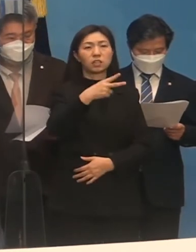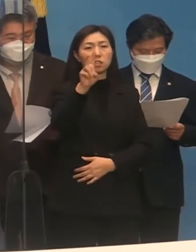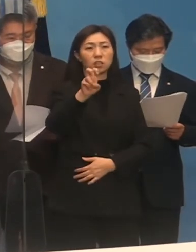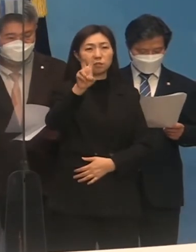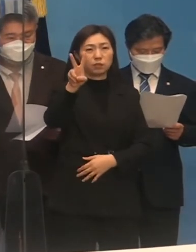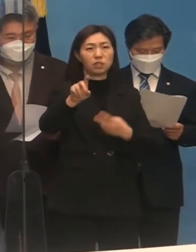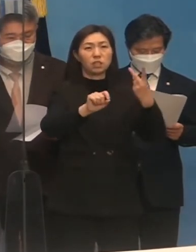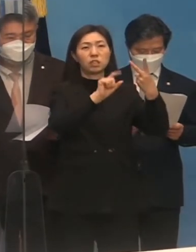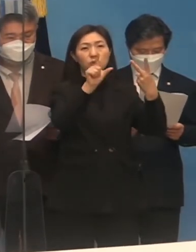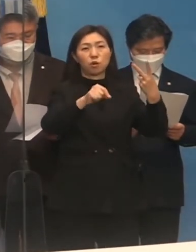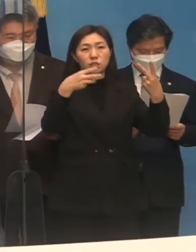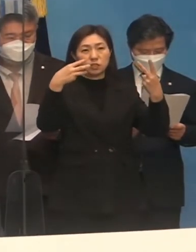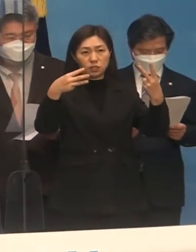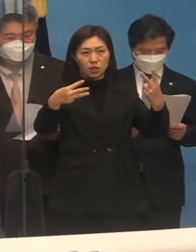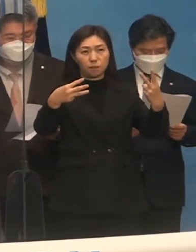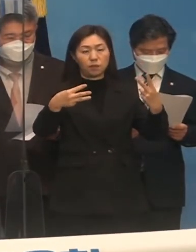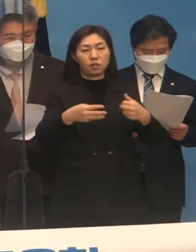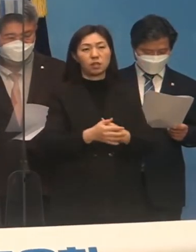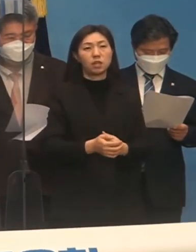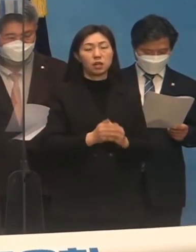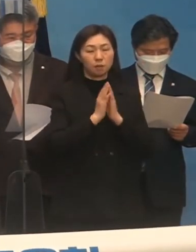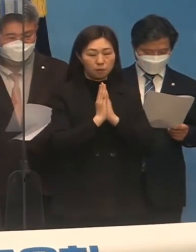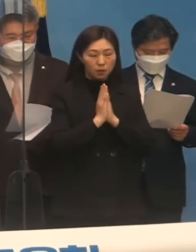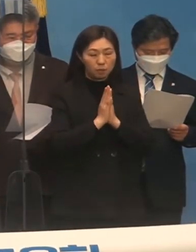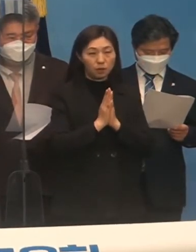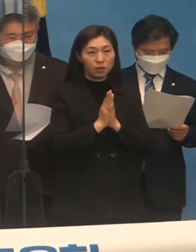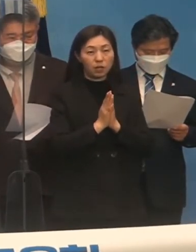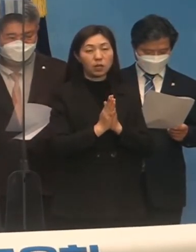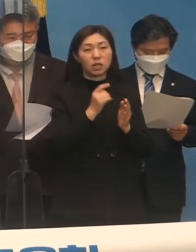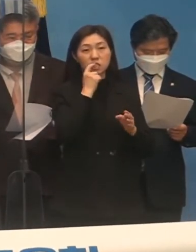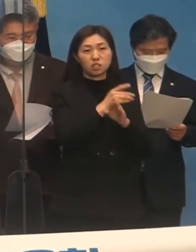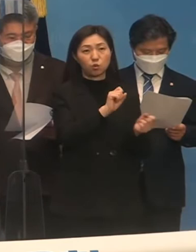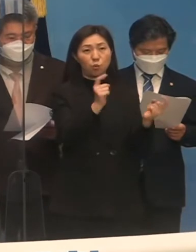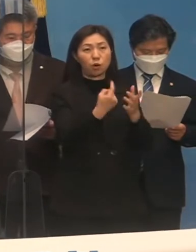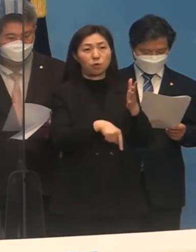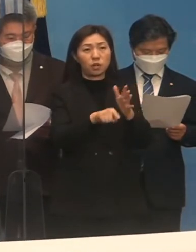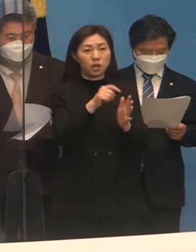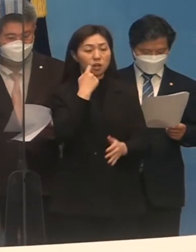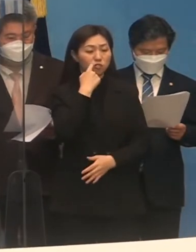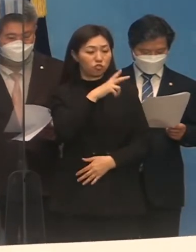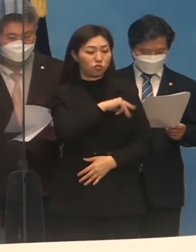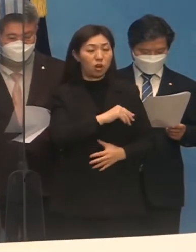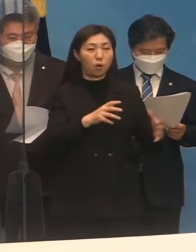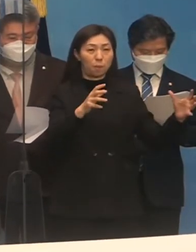3일 미얀마 평화와 민주주의 회복을 위한 국회의원 모임,